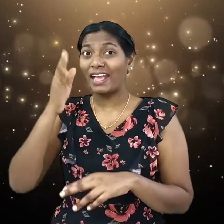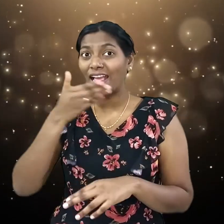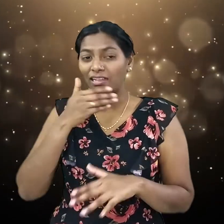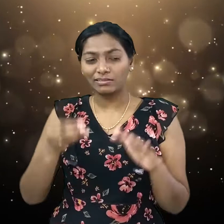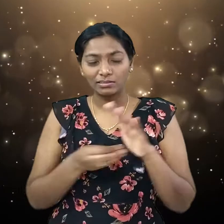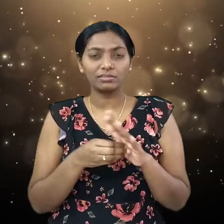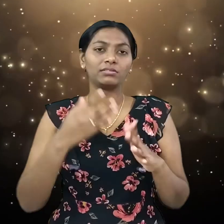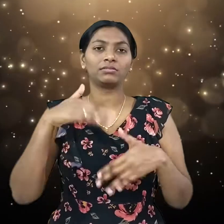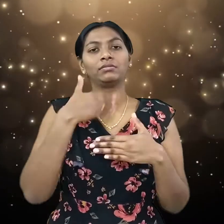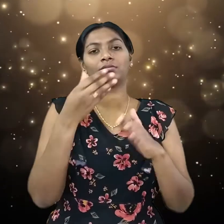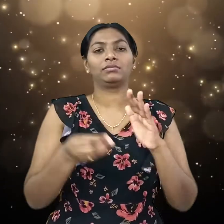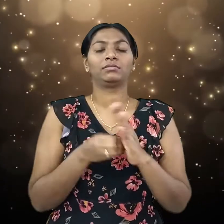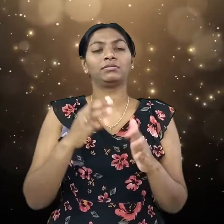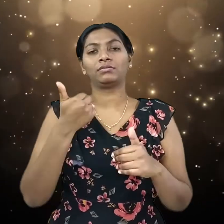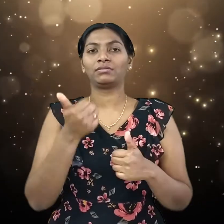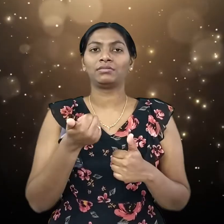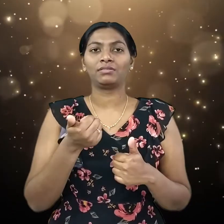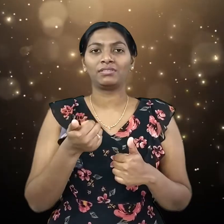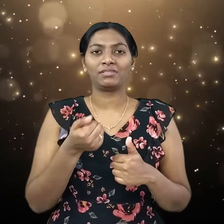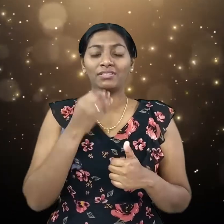ही सिखाएगा तो ही पहुंच सकते। प्रेज द लॉर्ड,